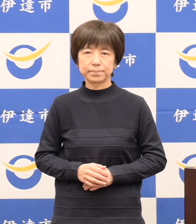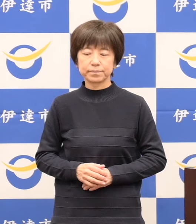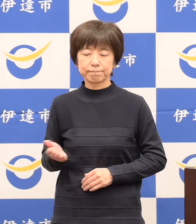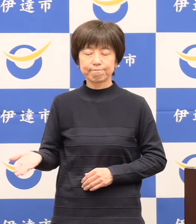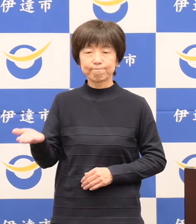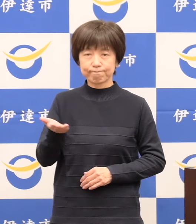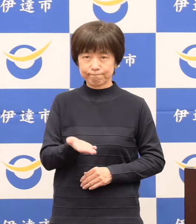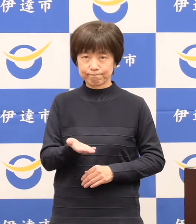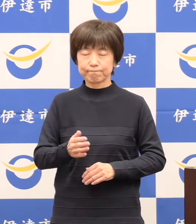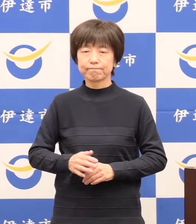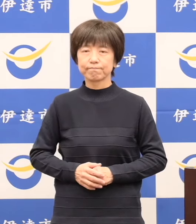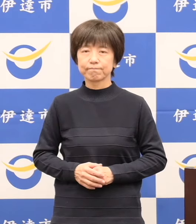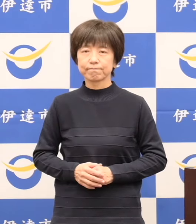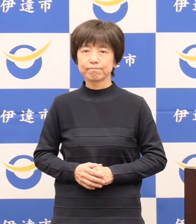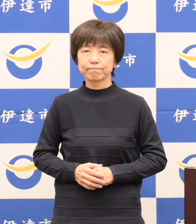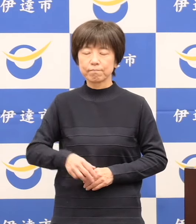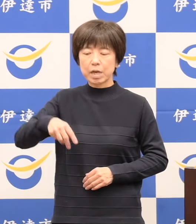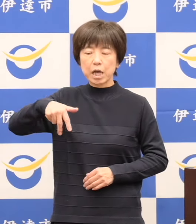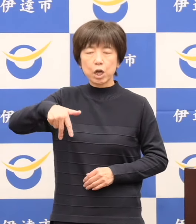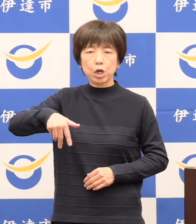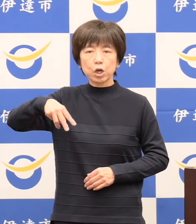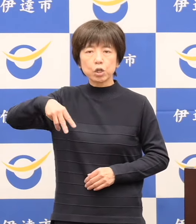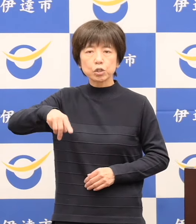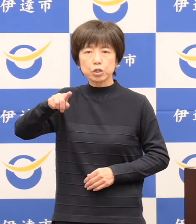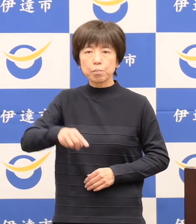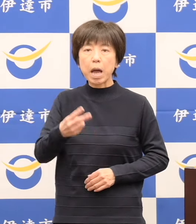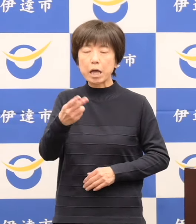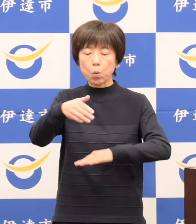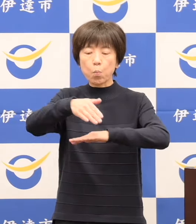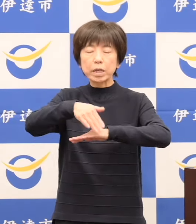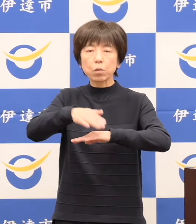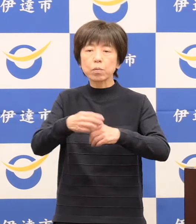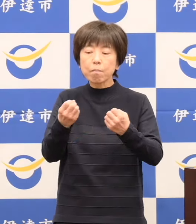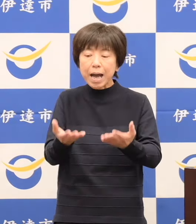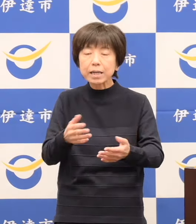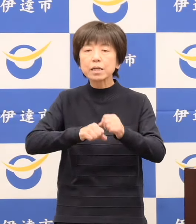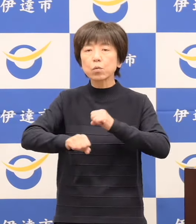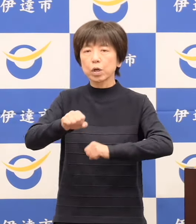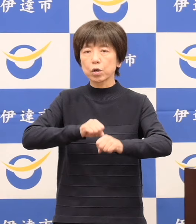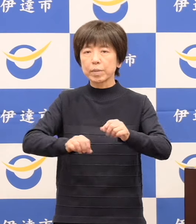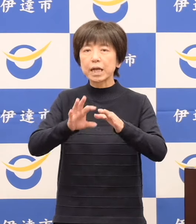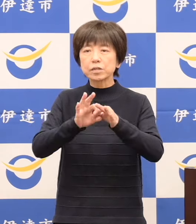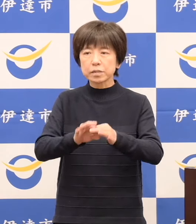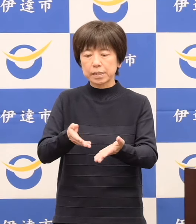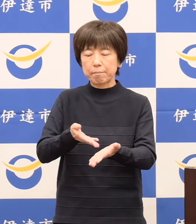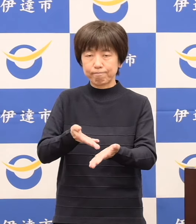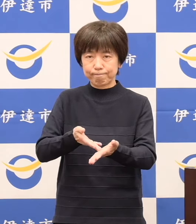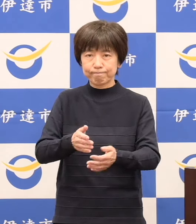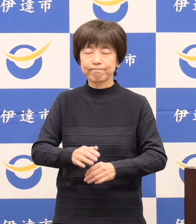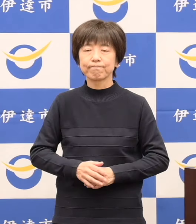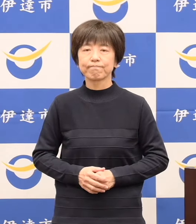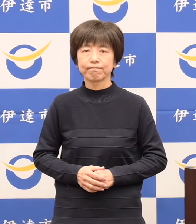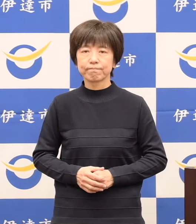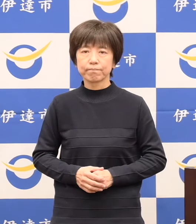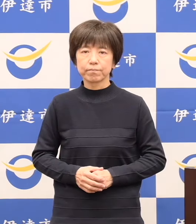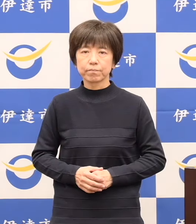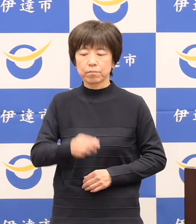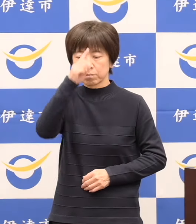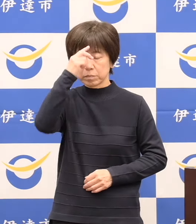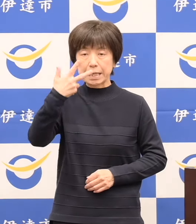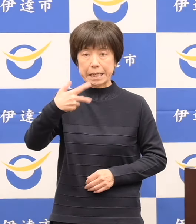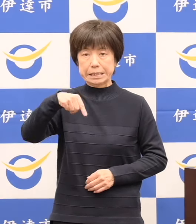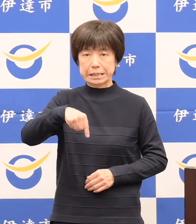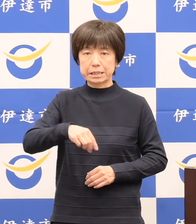続きまして、スマート窓口の新たな取り組みについてお話をいたします。伊達市